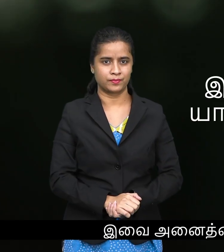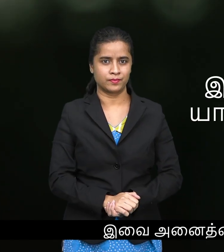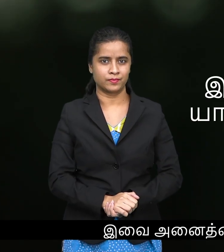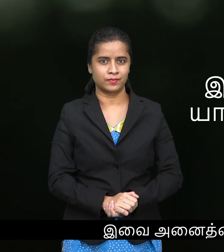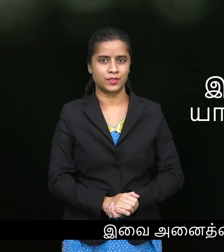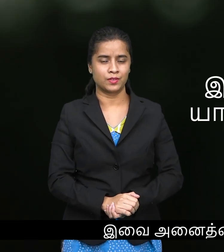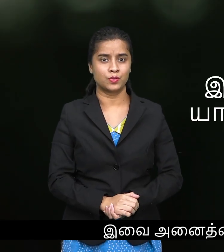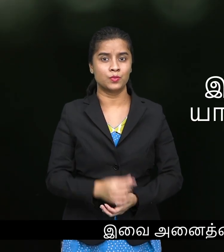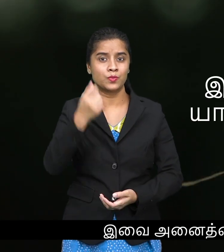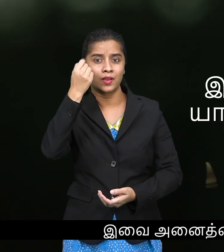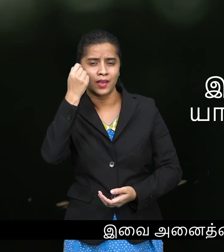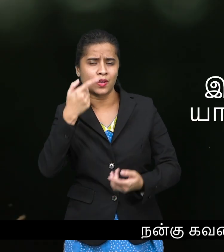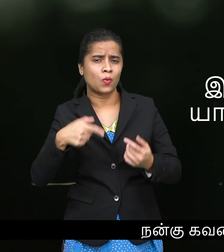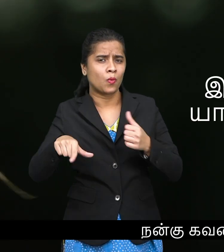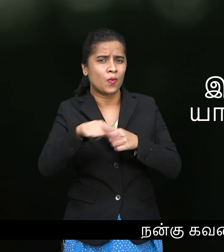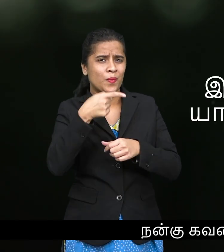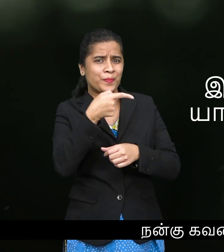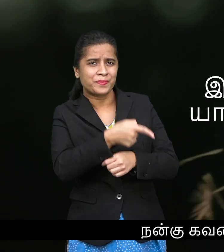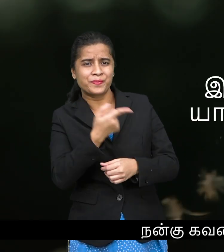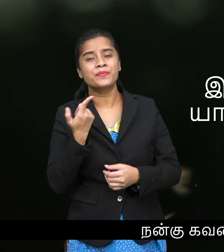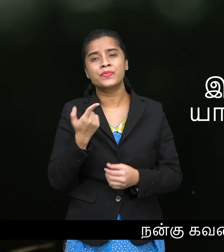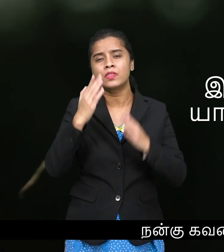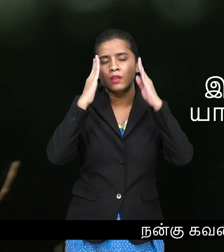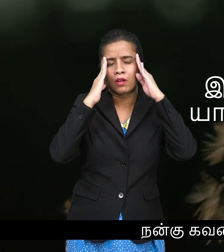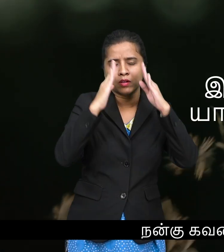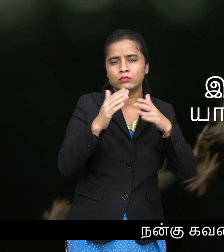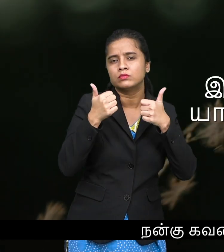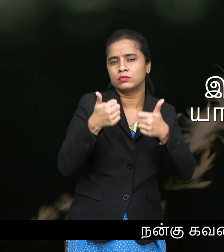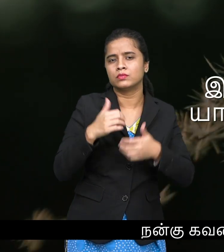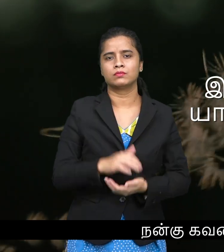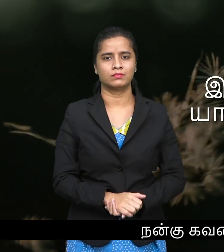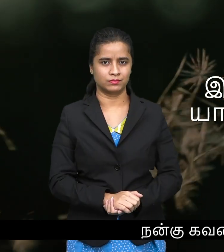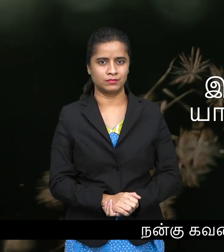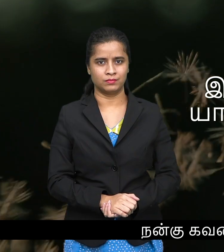இவை அனைத்தையும் புரிந்து கொள்ள நன்கு கவனம் செலுத்துங்கள்.